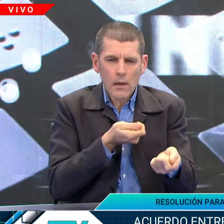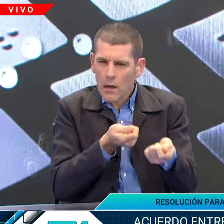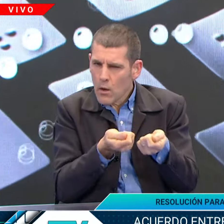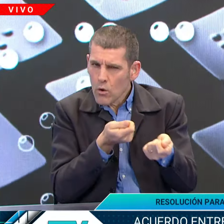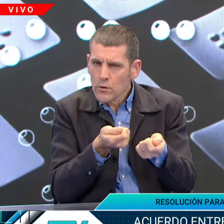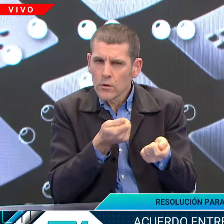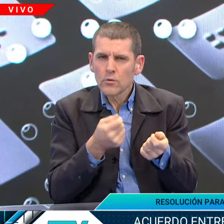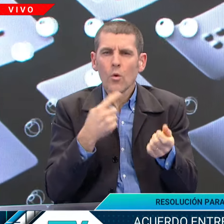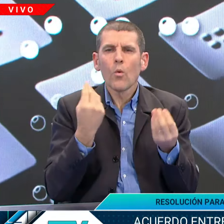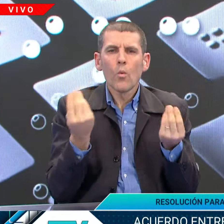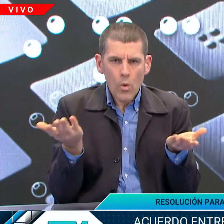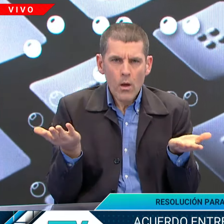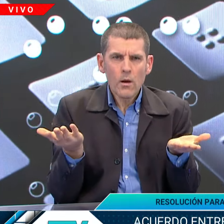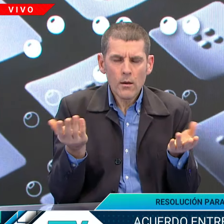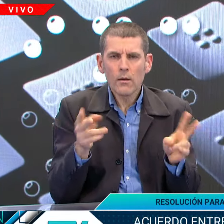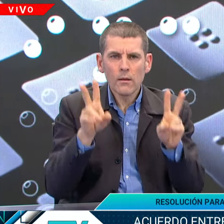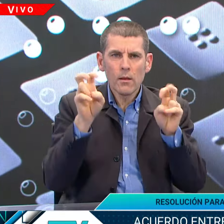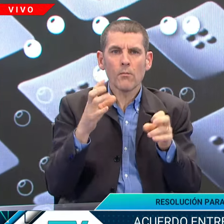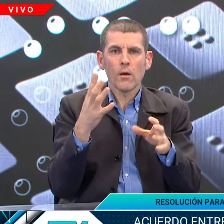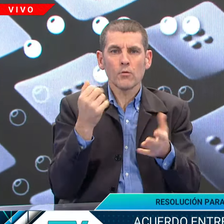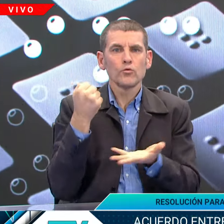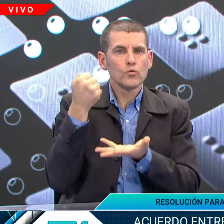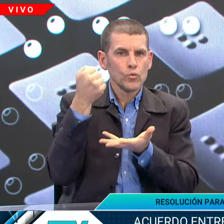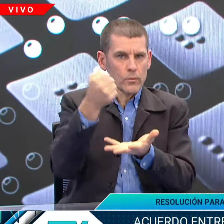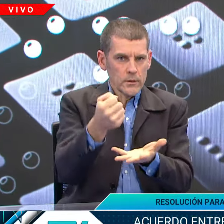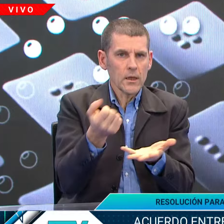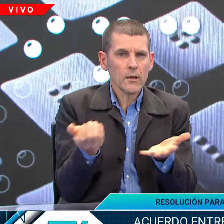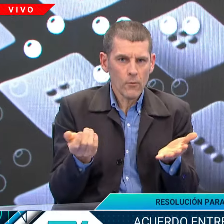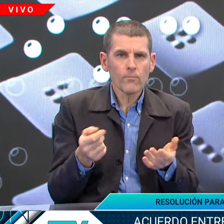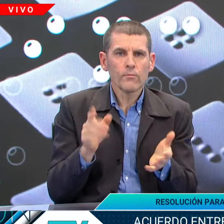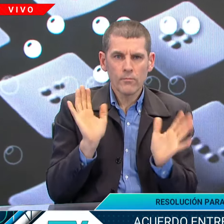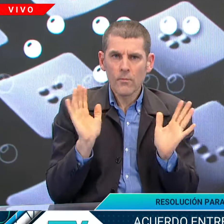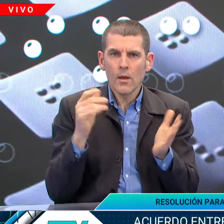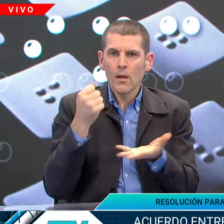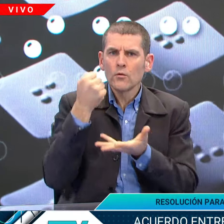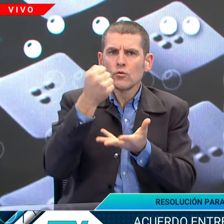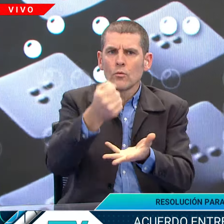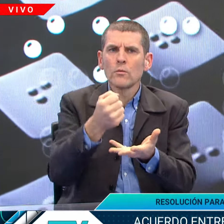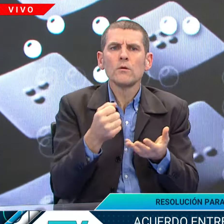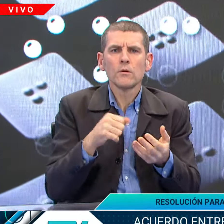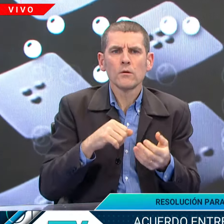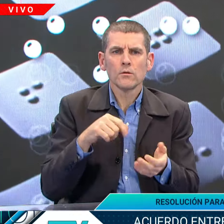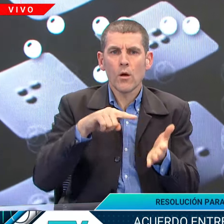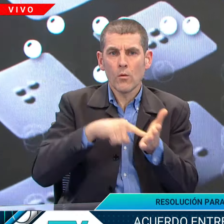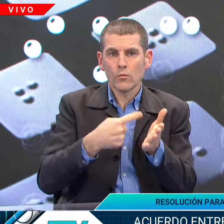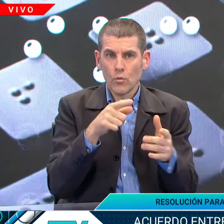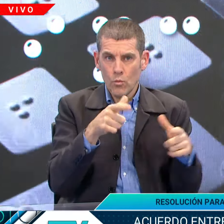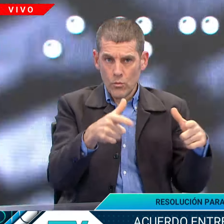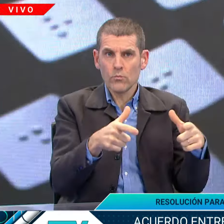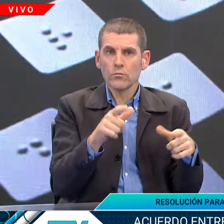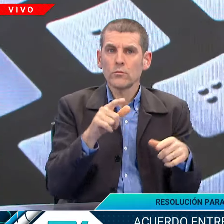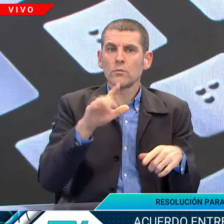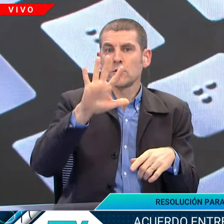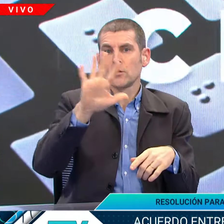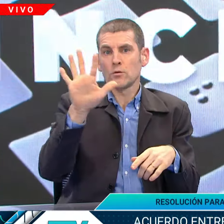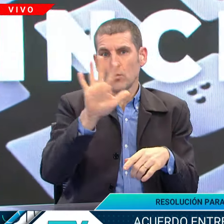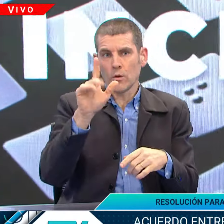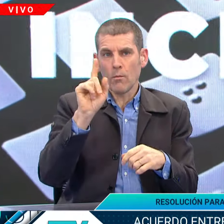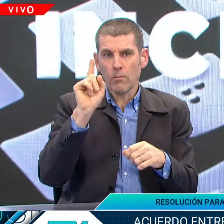sido la cuestión de los subsidios. Actualmente la ciudad aporta el 55 por ciento